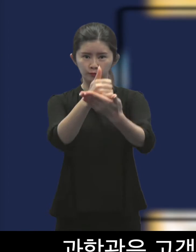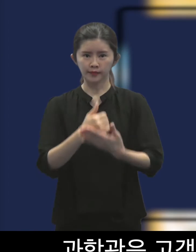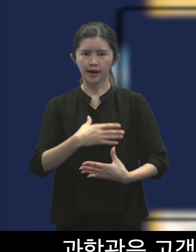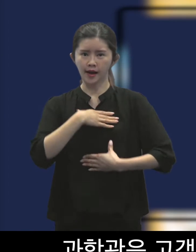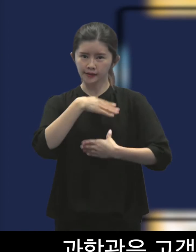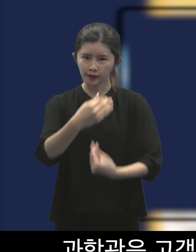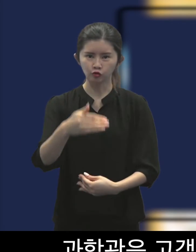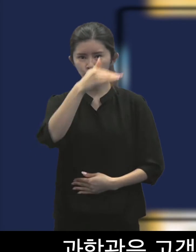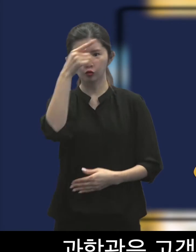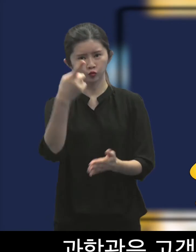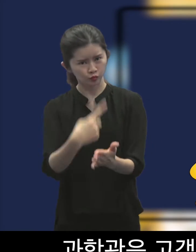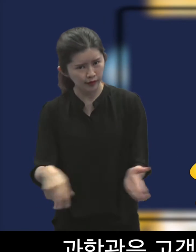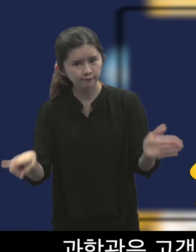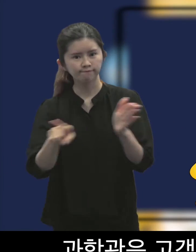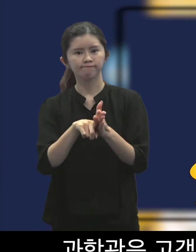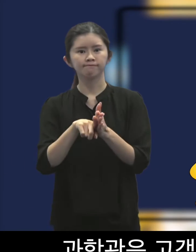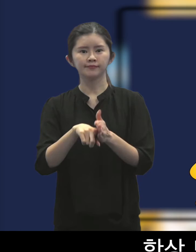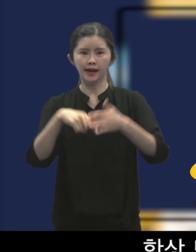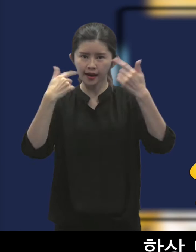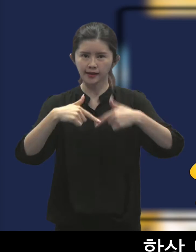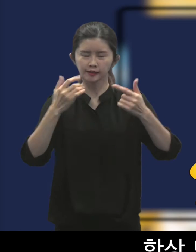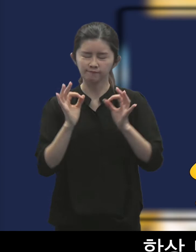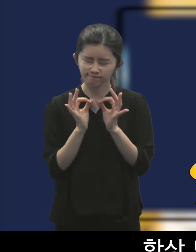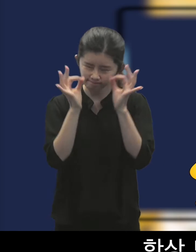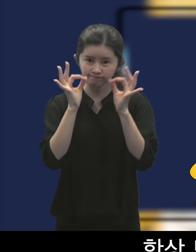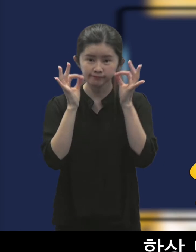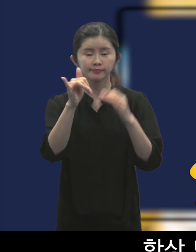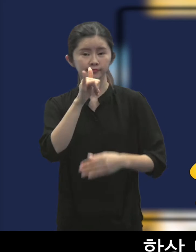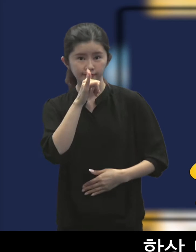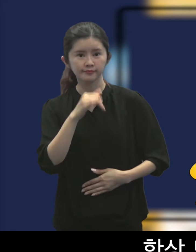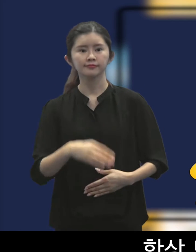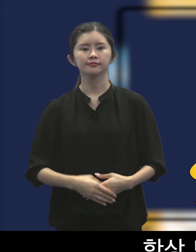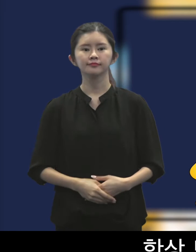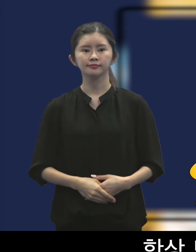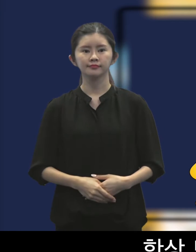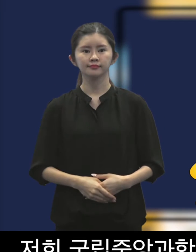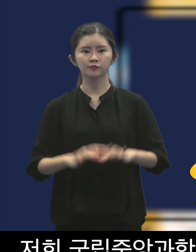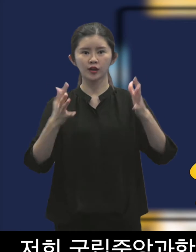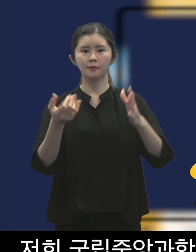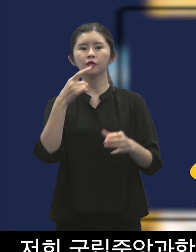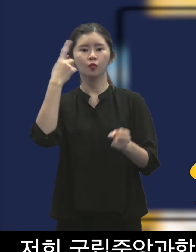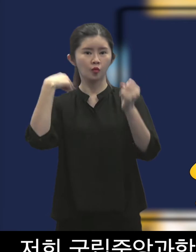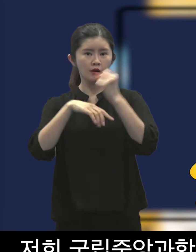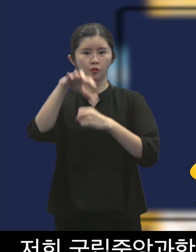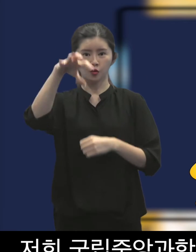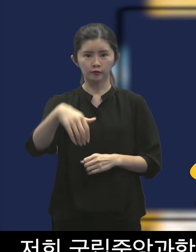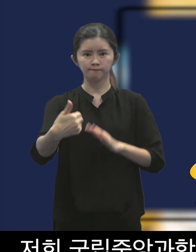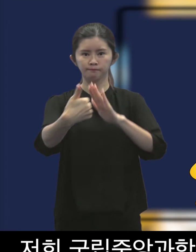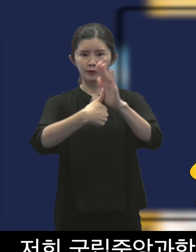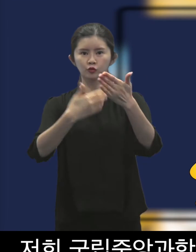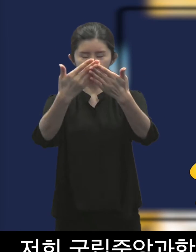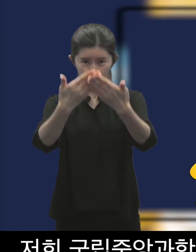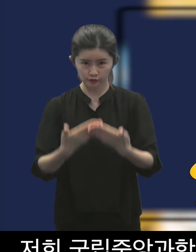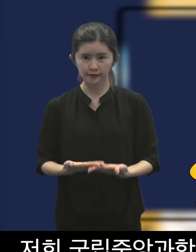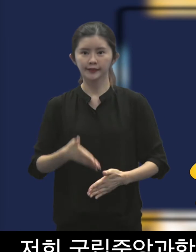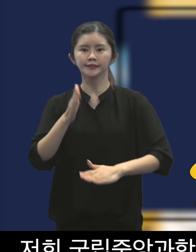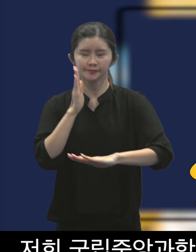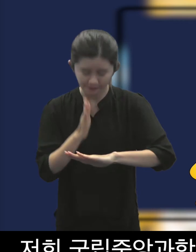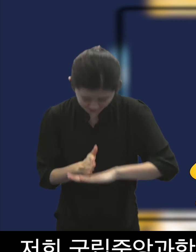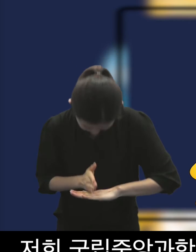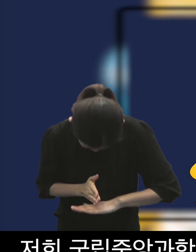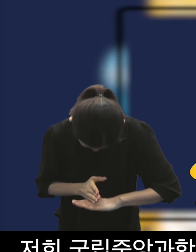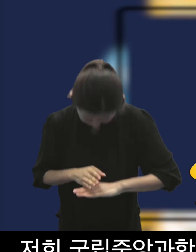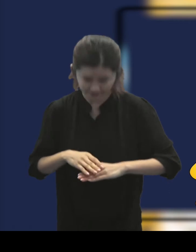고객님들의 안전한 관람을 위해 항상 노력하고 있습니다. 저희 국립중앙과학관을 방문해 주셔서